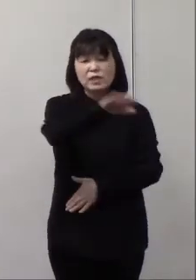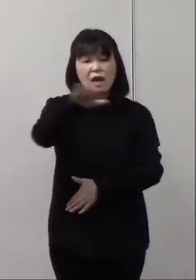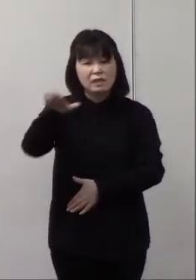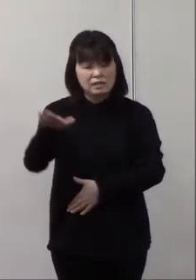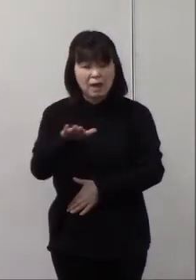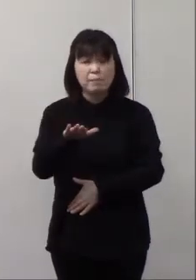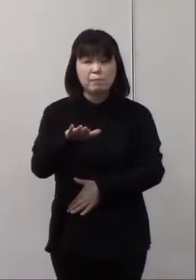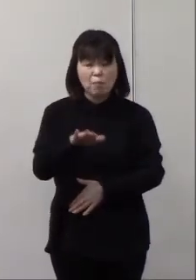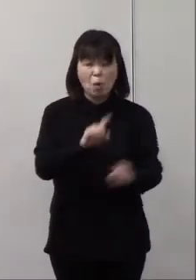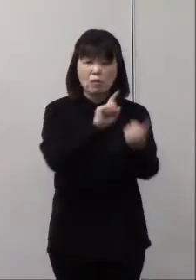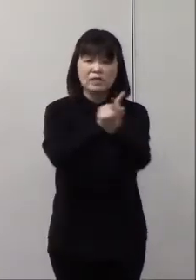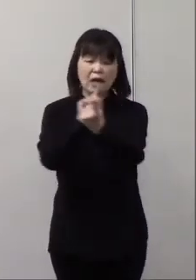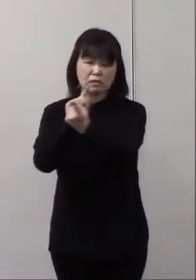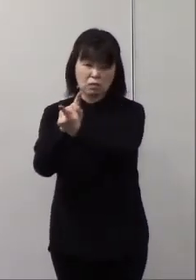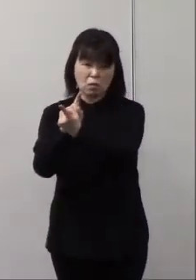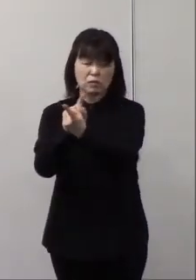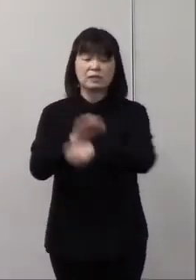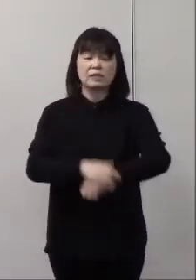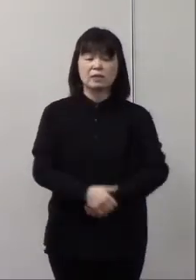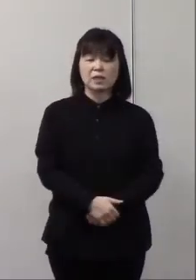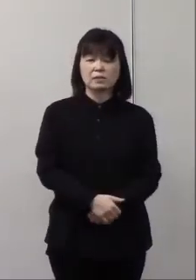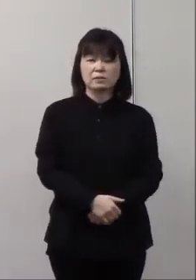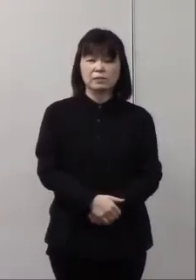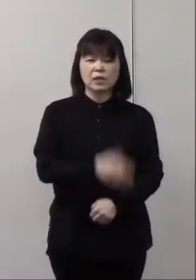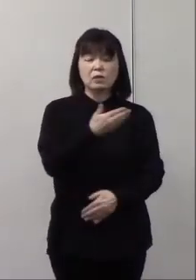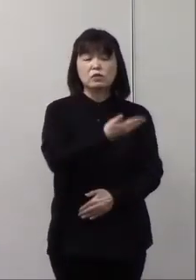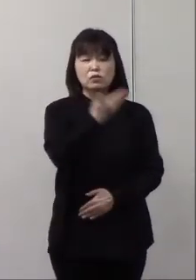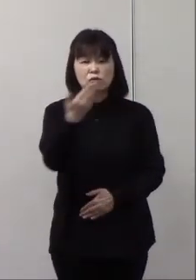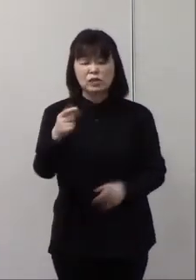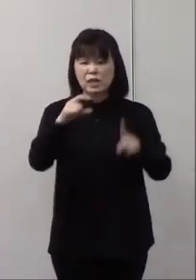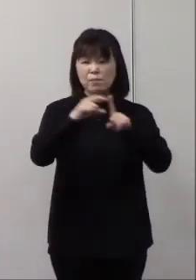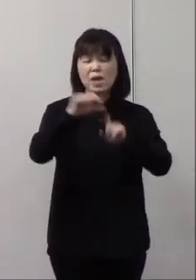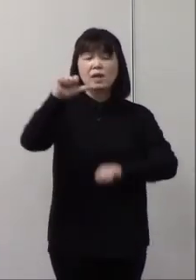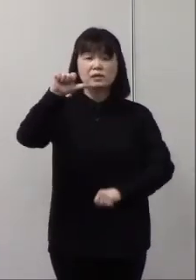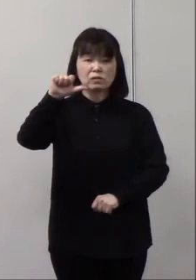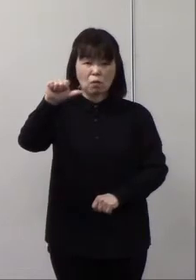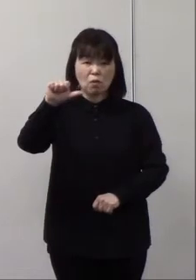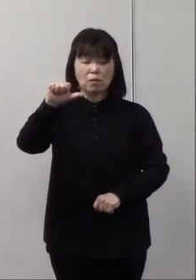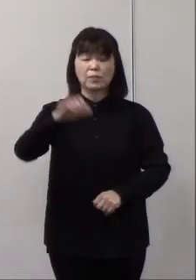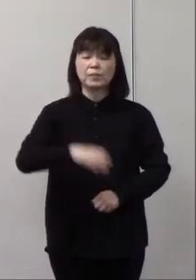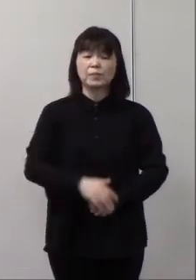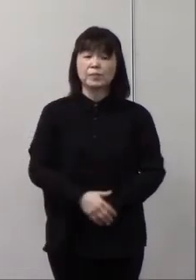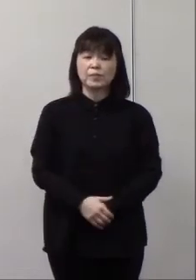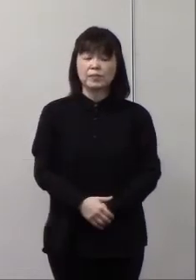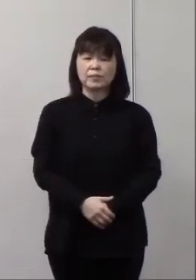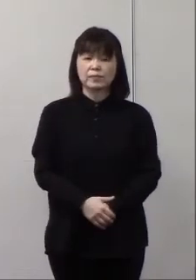でございます。それから5ページに移っていただいて、